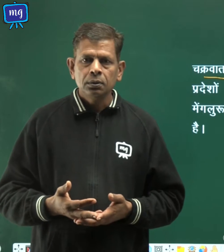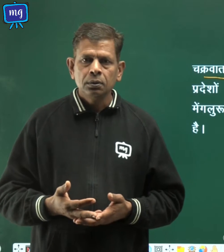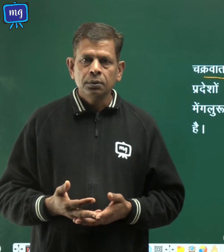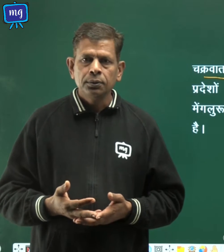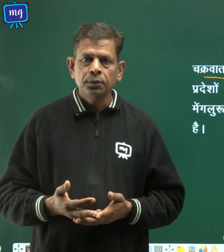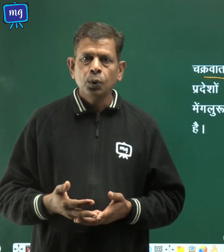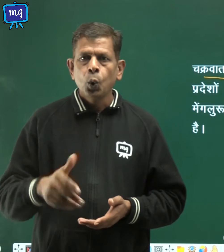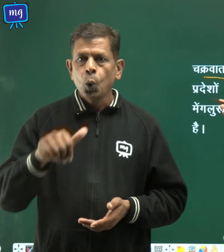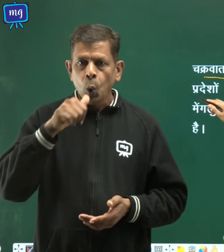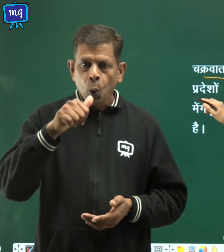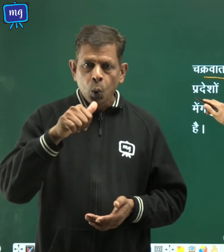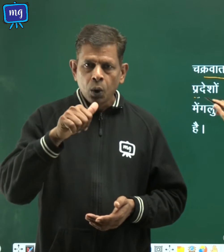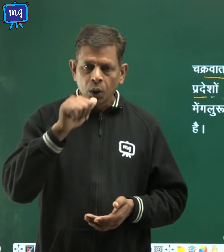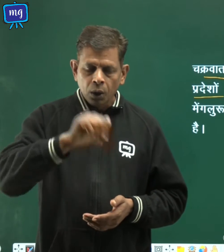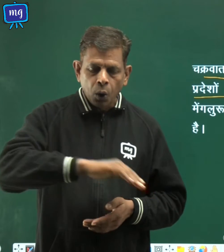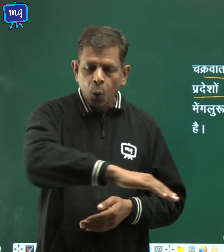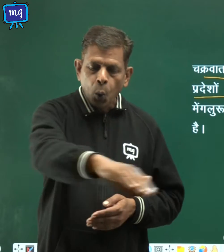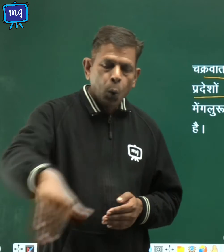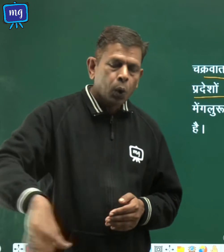तटीय प्रदेशों में